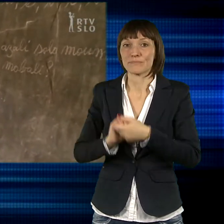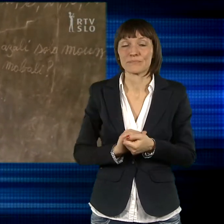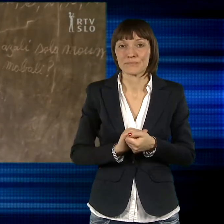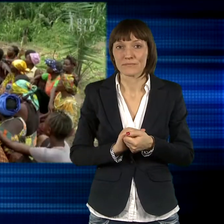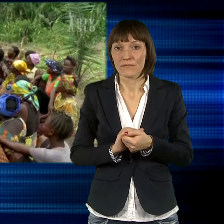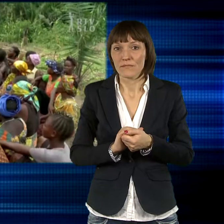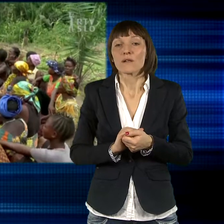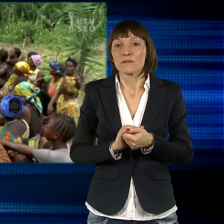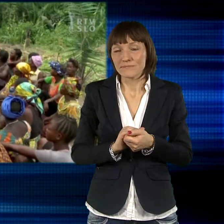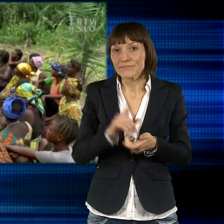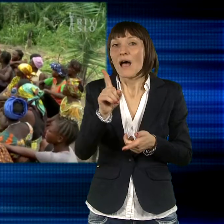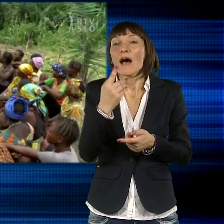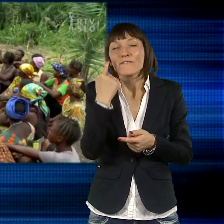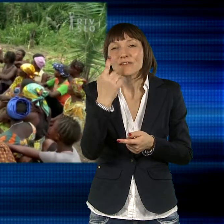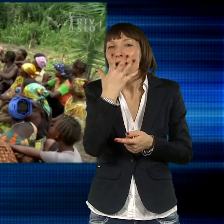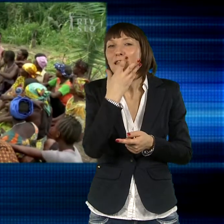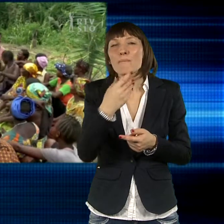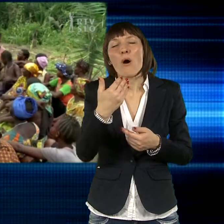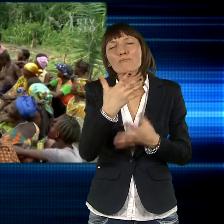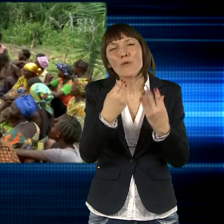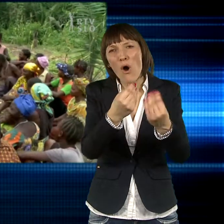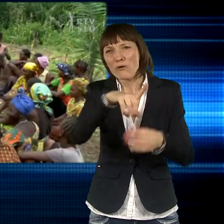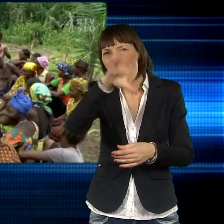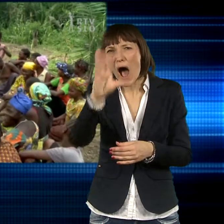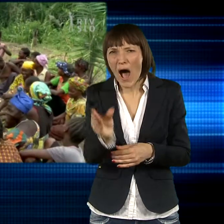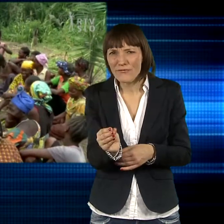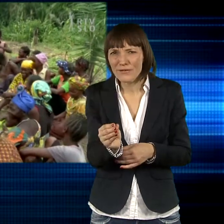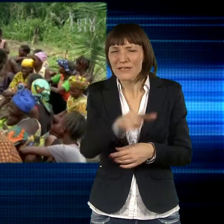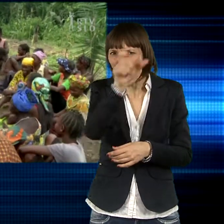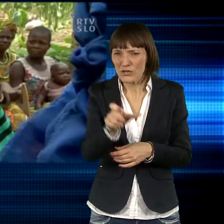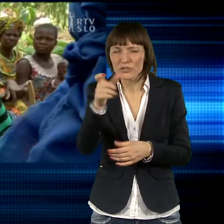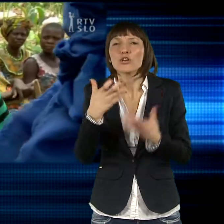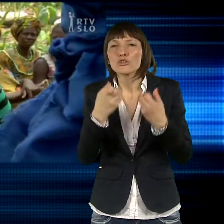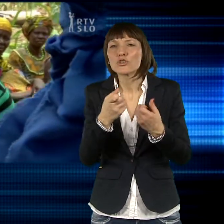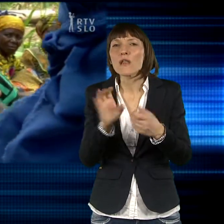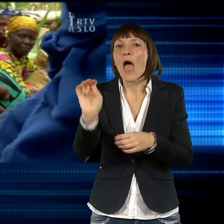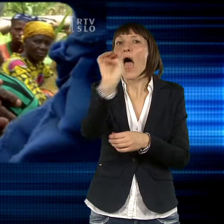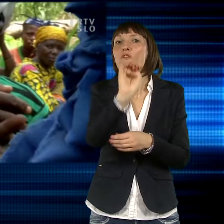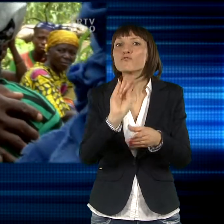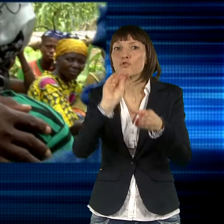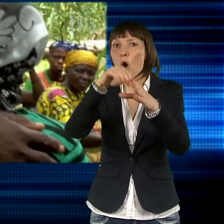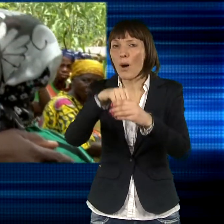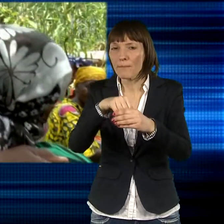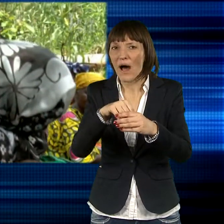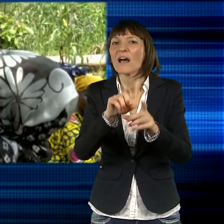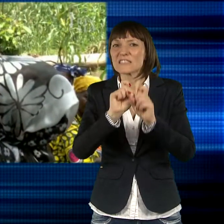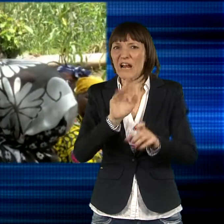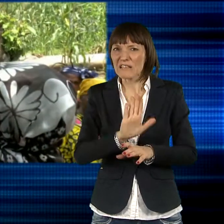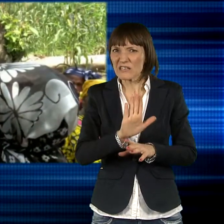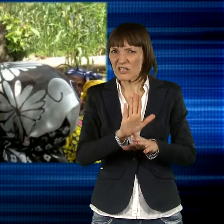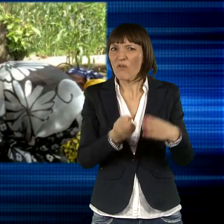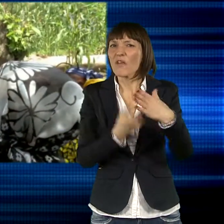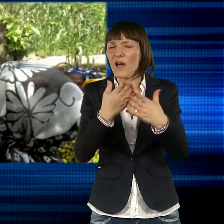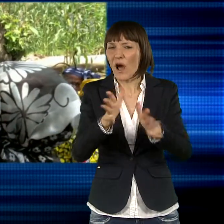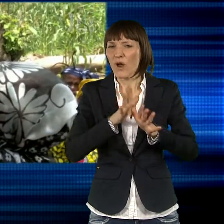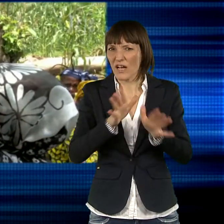Anželik. Idila je varljiva, mnogi Afričani se želijo prebiti v Evropo in so, ob naravnih in človeških katastrofah